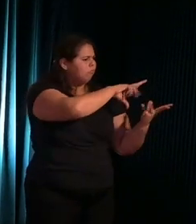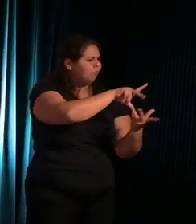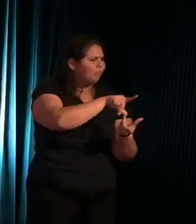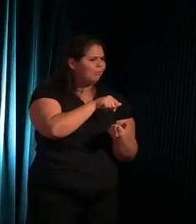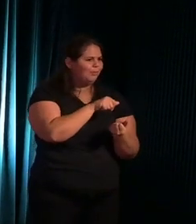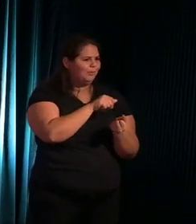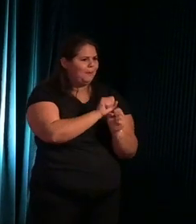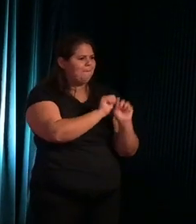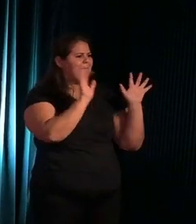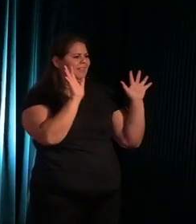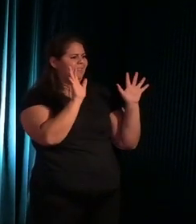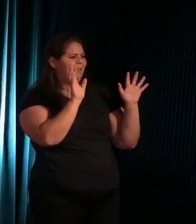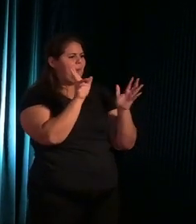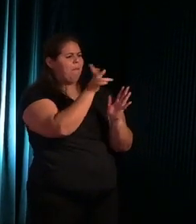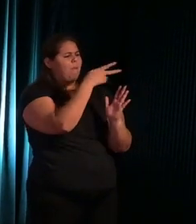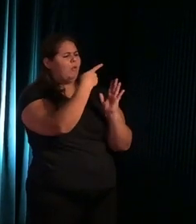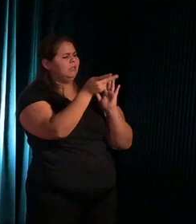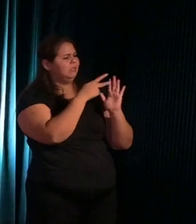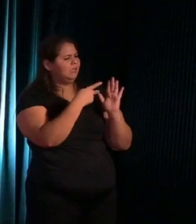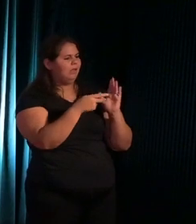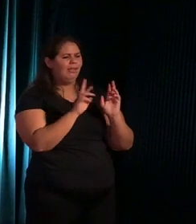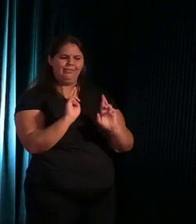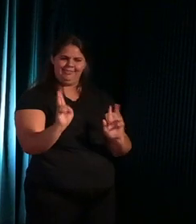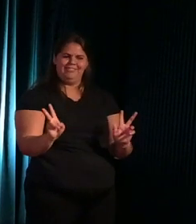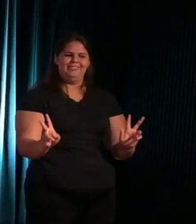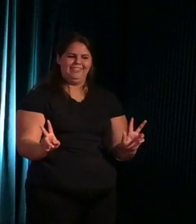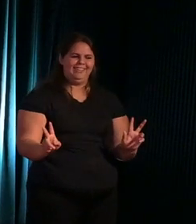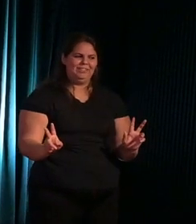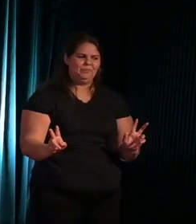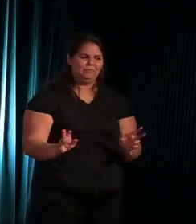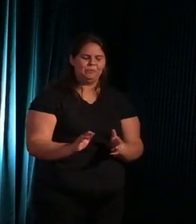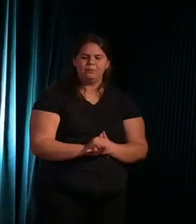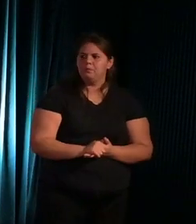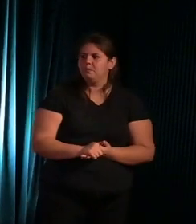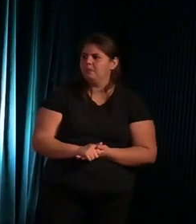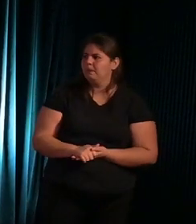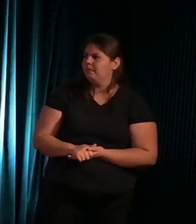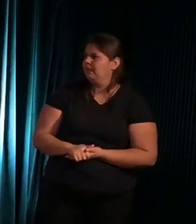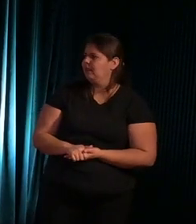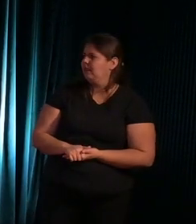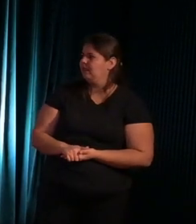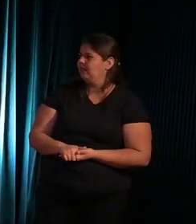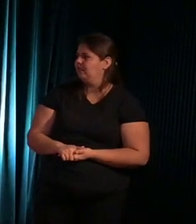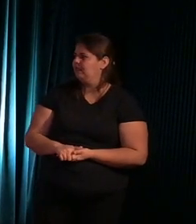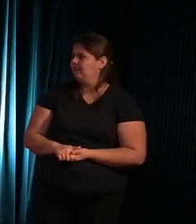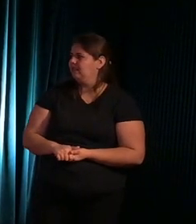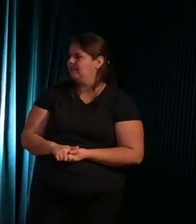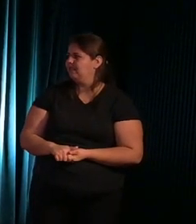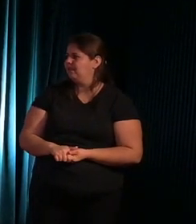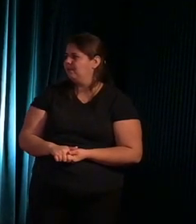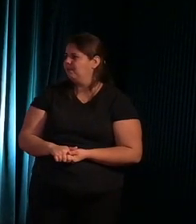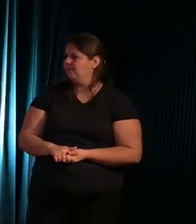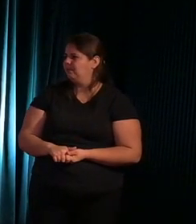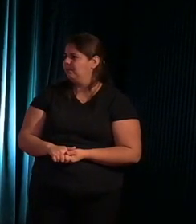poesia, isso é uma outra coisa. Certo. Agora, segunda pergunta, por favor.